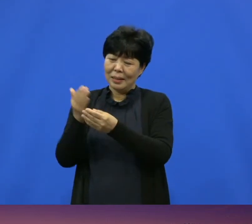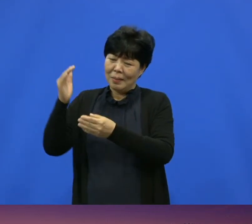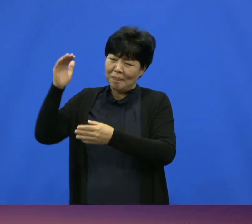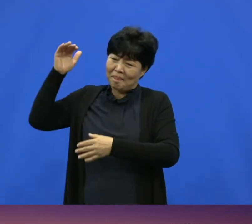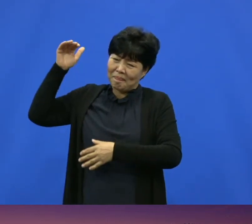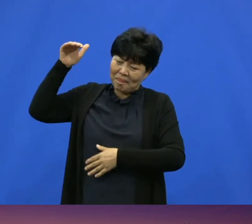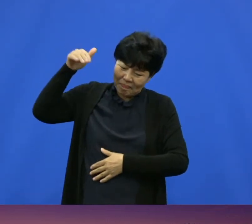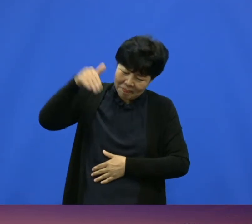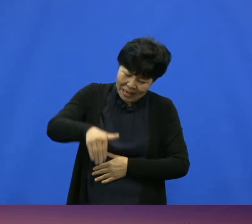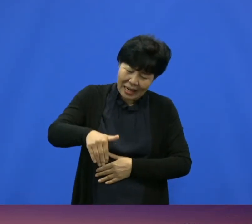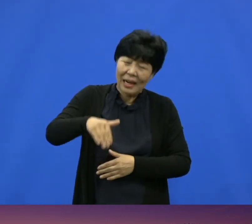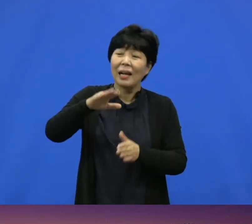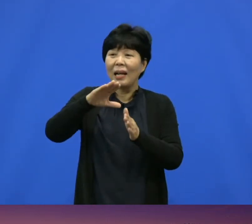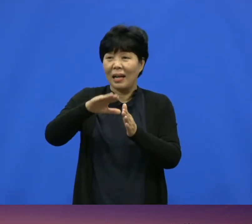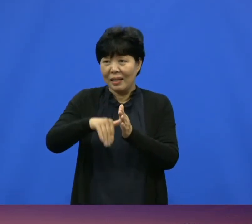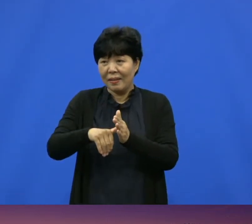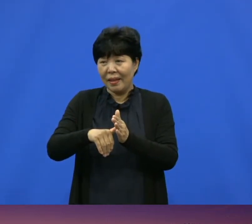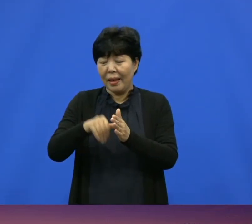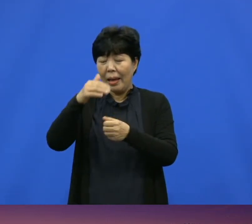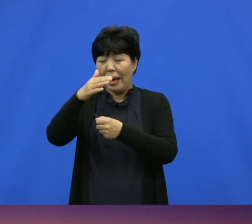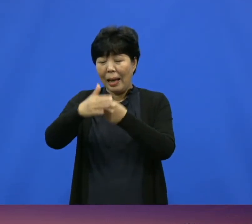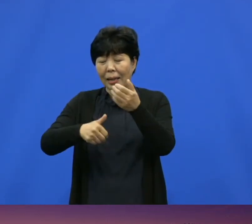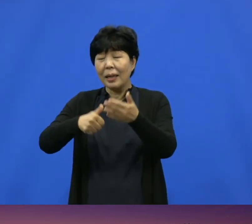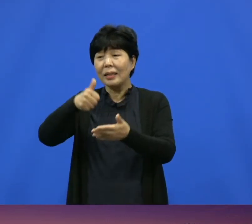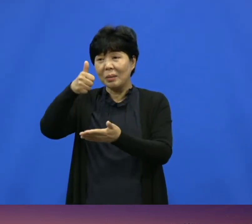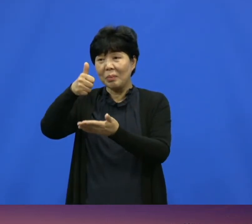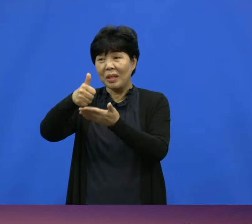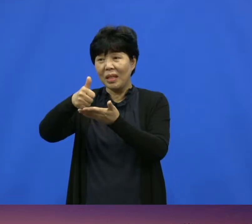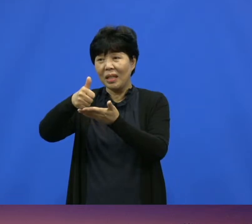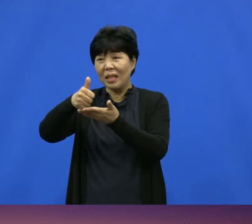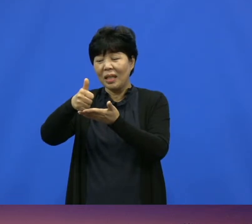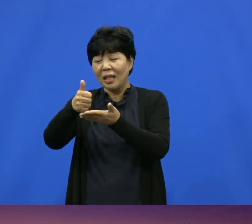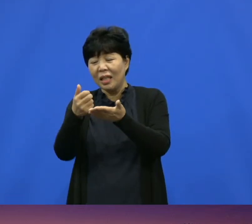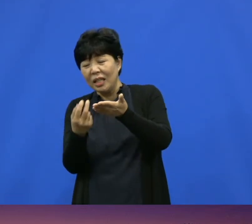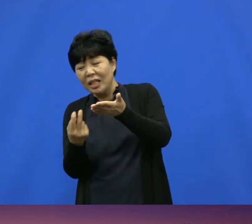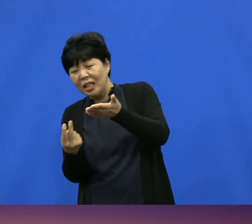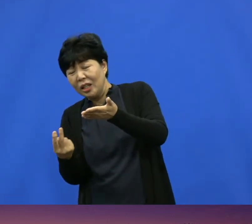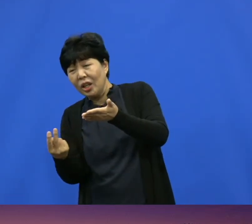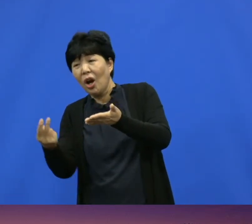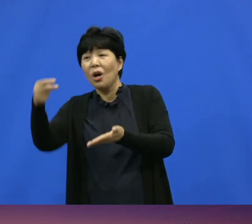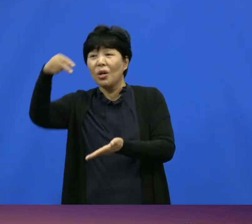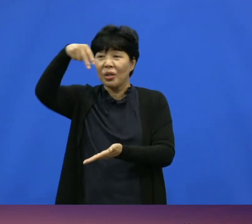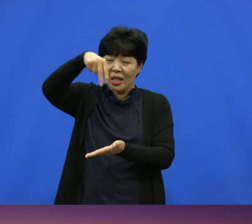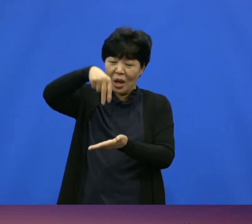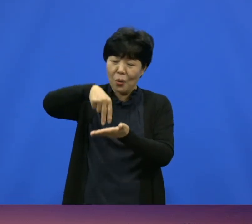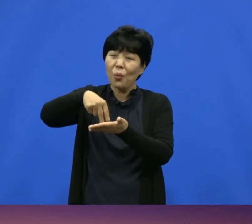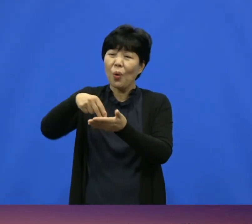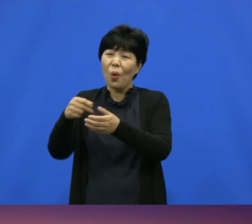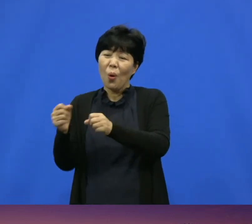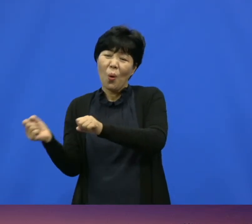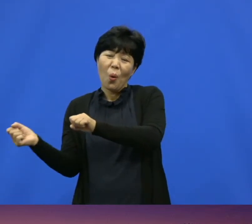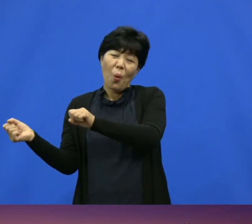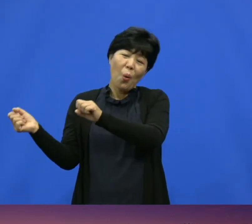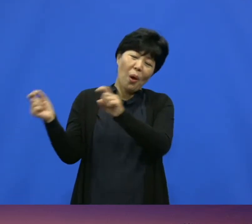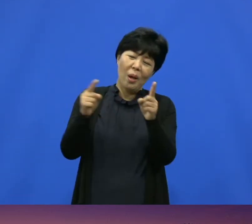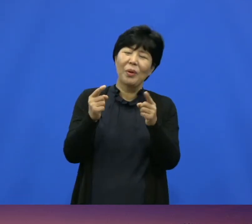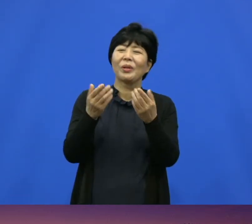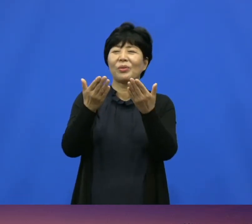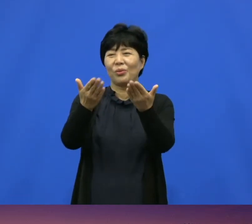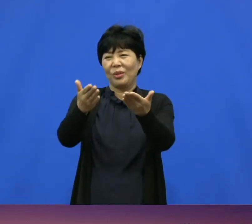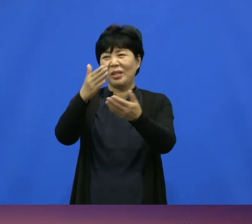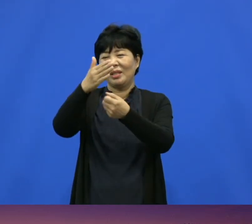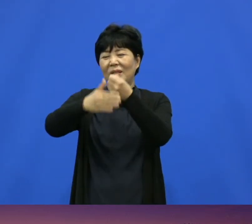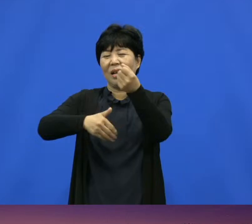그 넘어진 자를 그대로 그냥 이렇게만 세우는 게 아니라 완전히 회복시켜 주시는 것이 하나님의 뜻이요